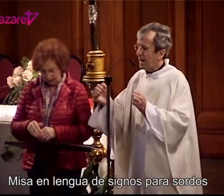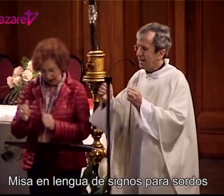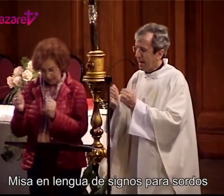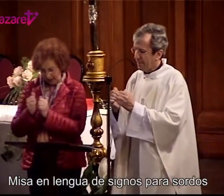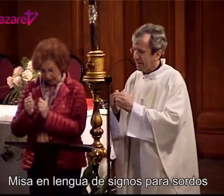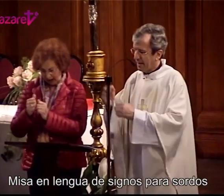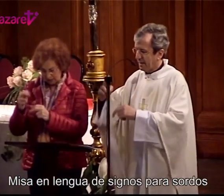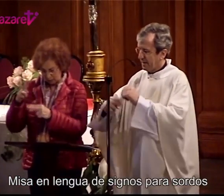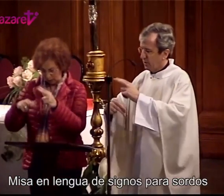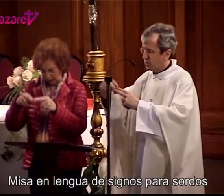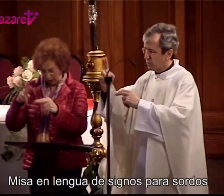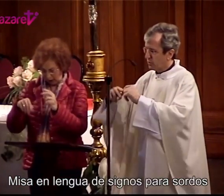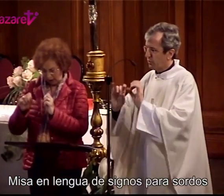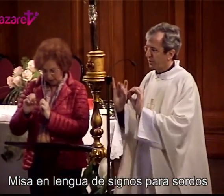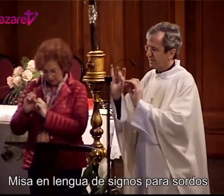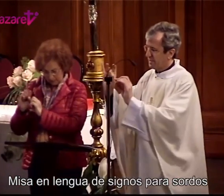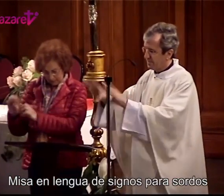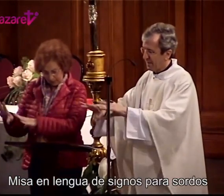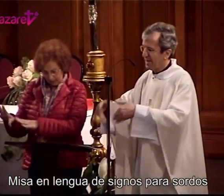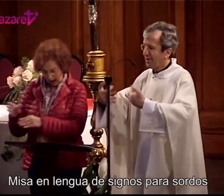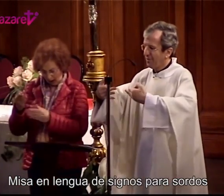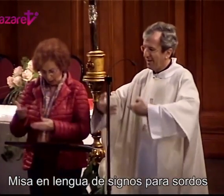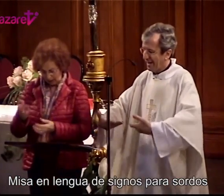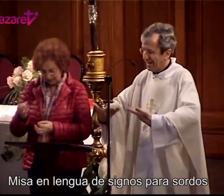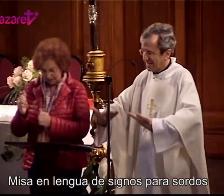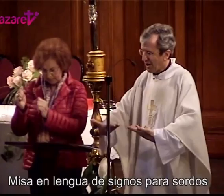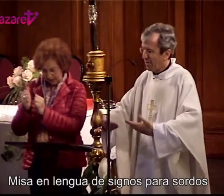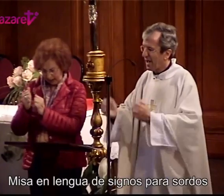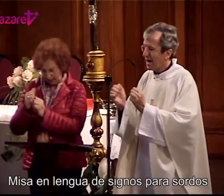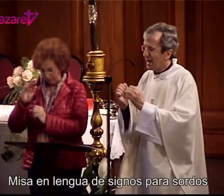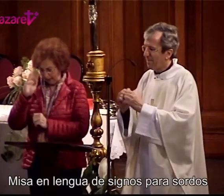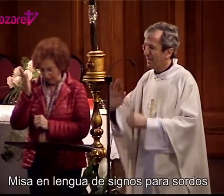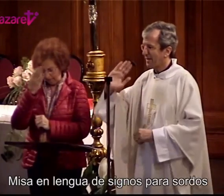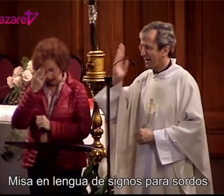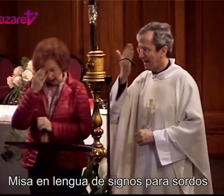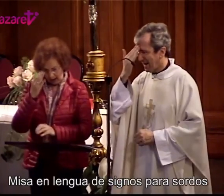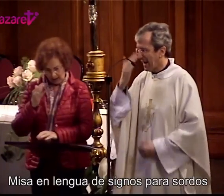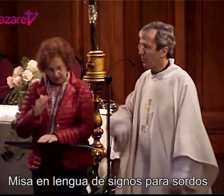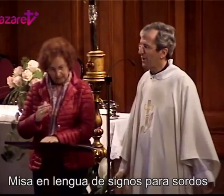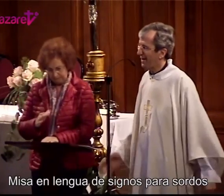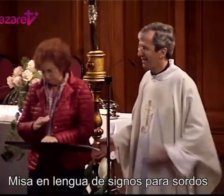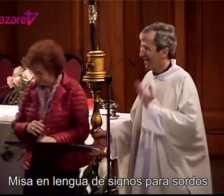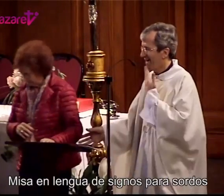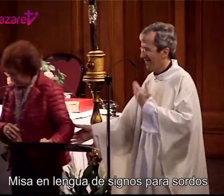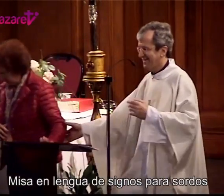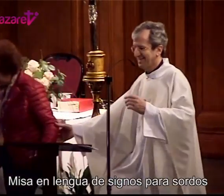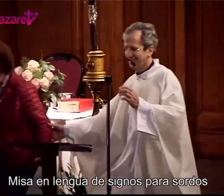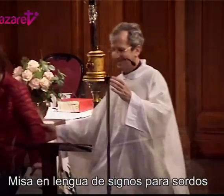La piedra que los constructores despreciaron es ahora la piedra angular.